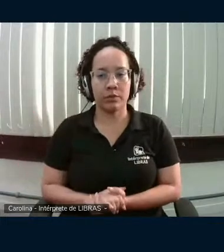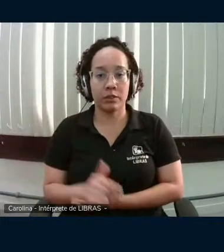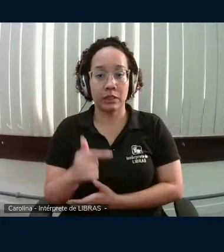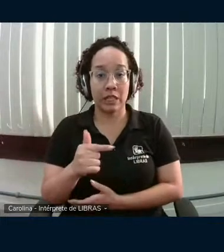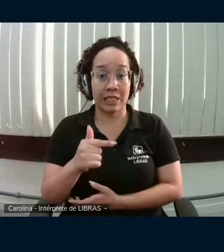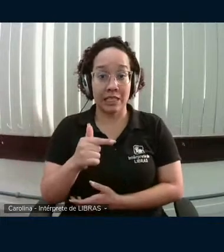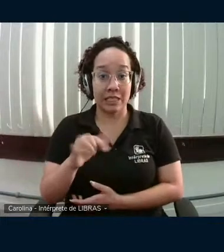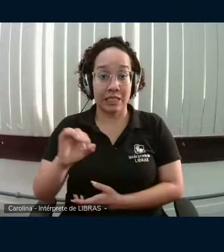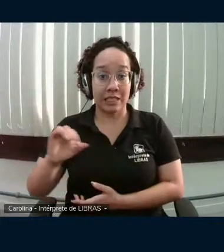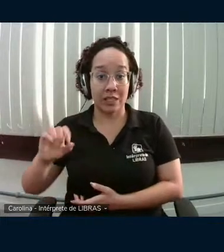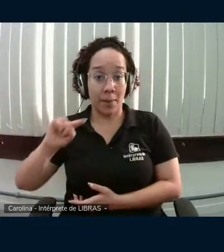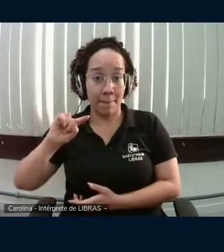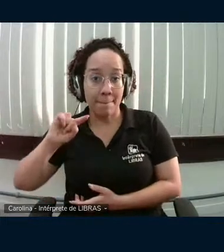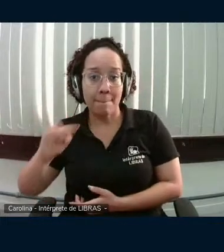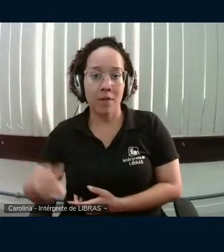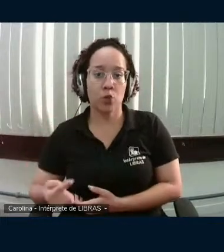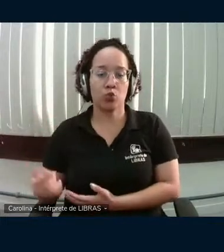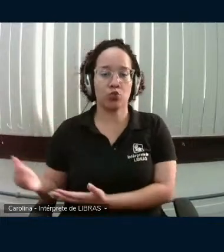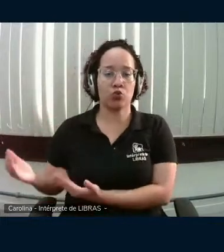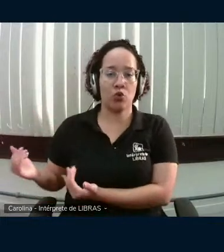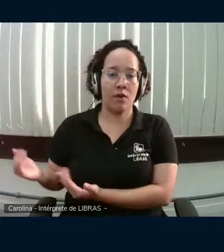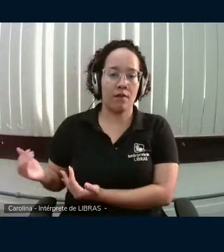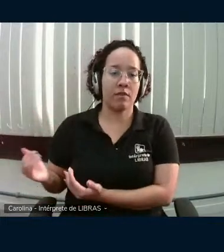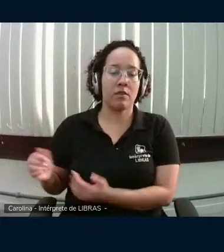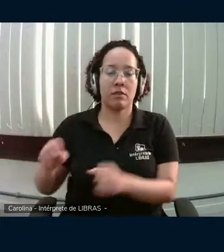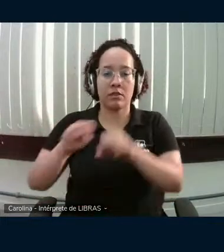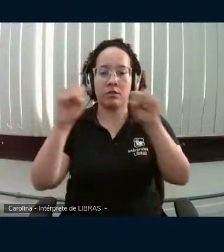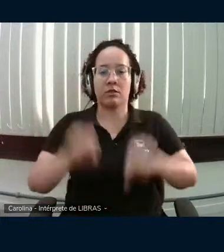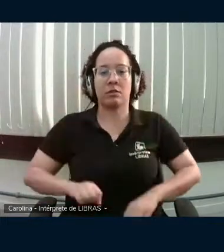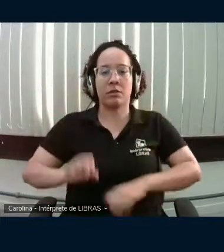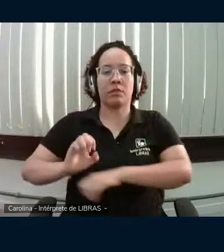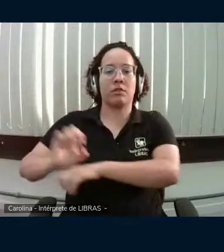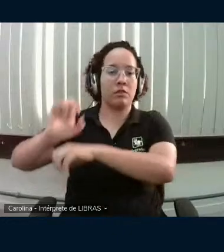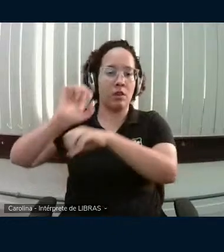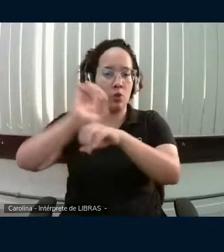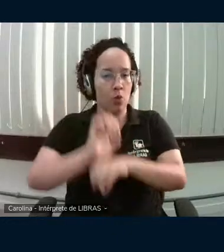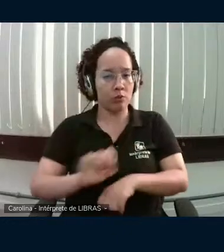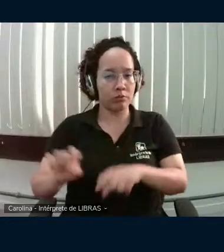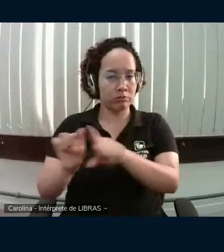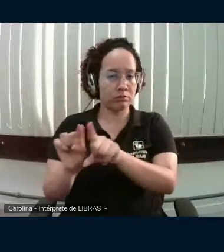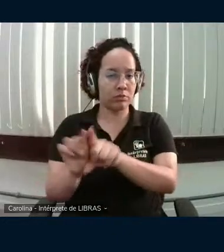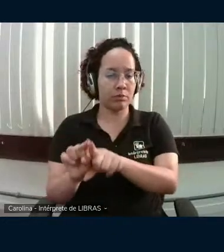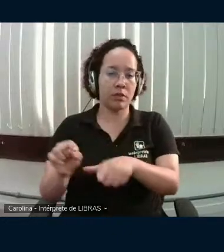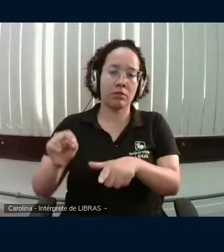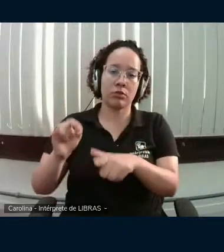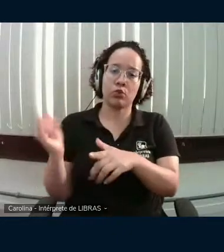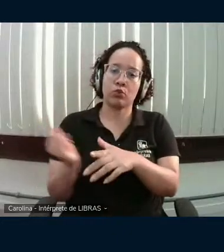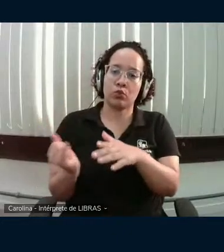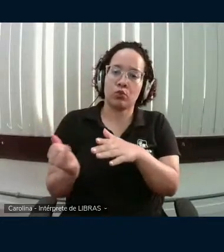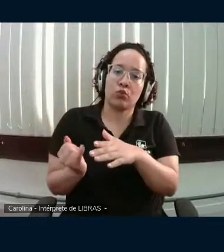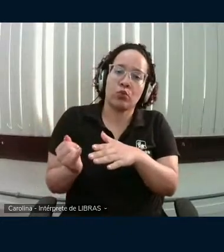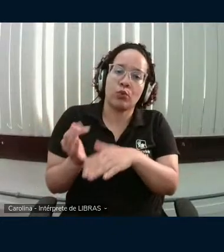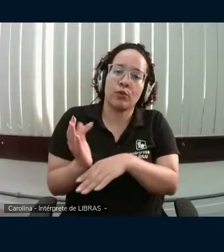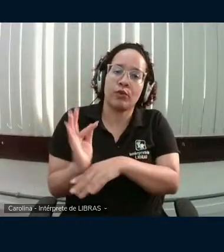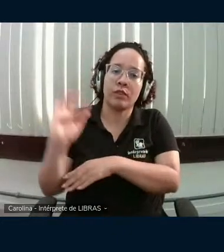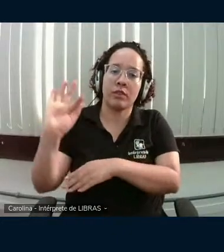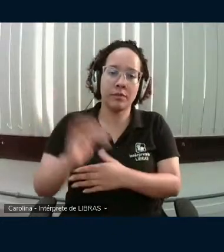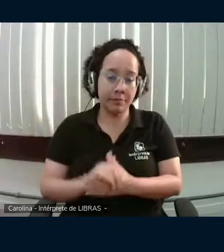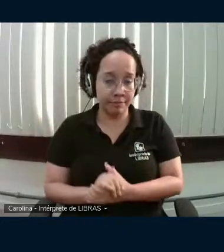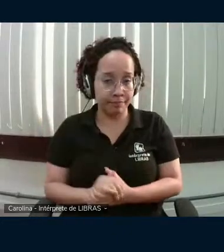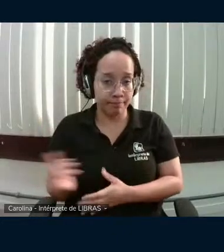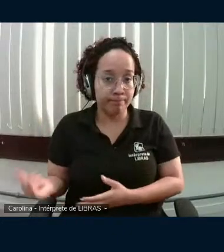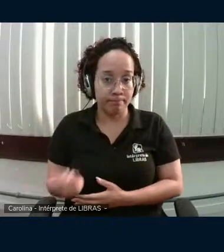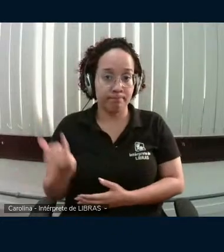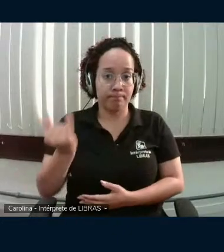quando forem, tanto nas escolas estaduais quanto na rede federal. Agora, é importante, sim, que a